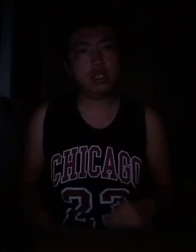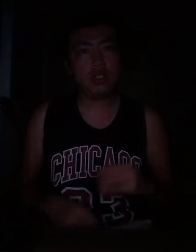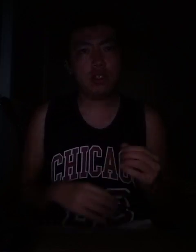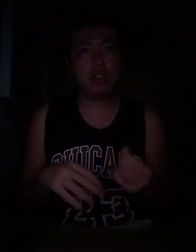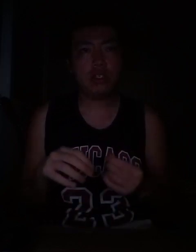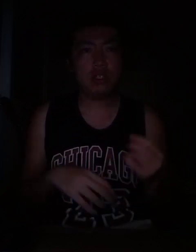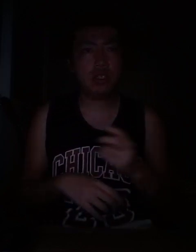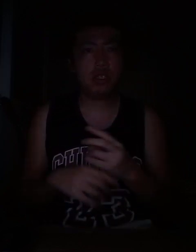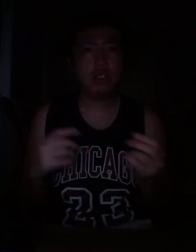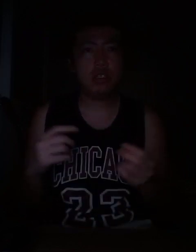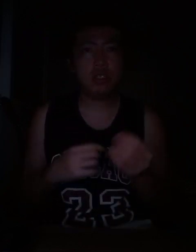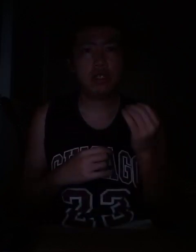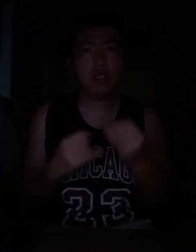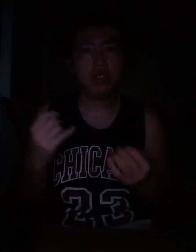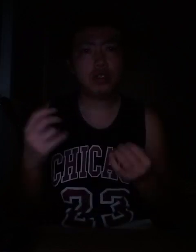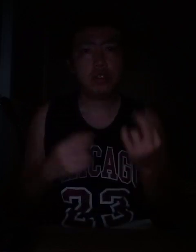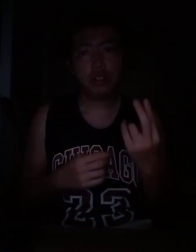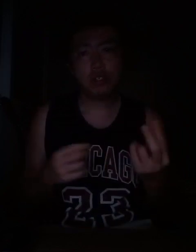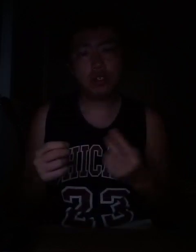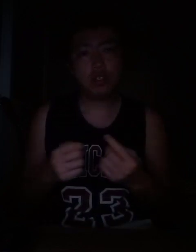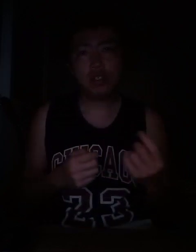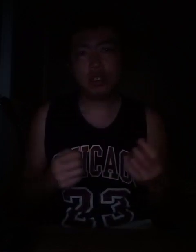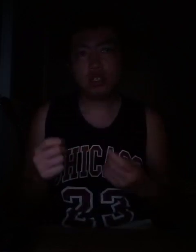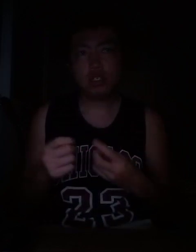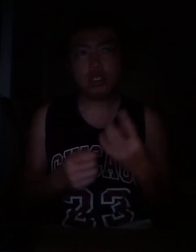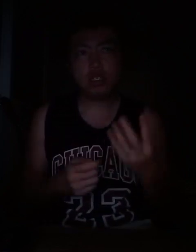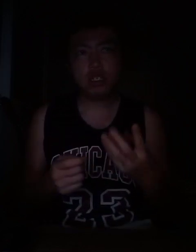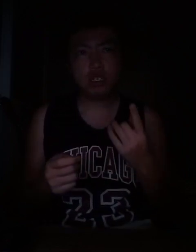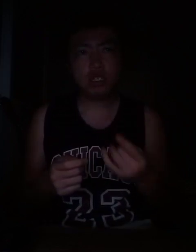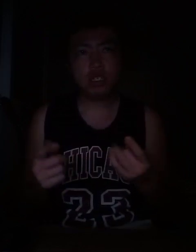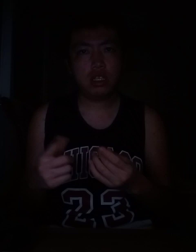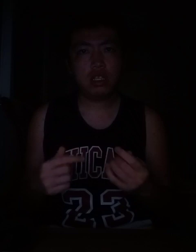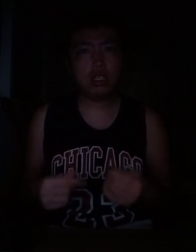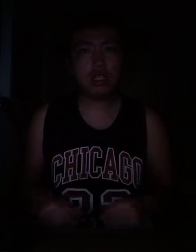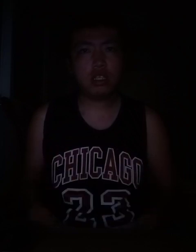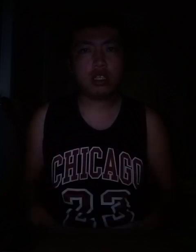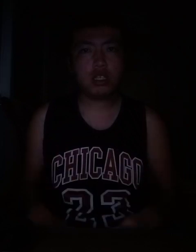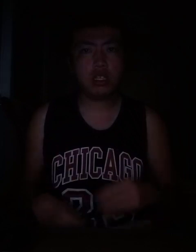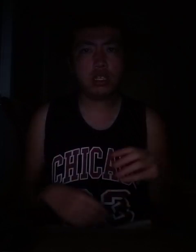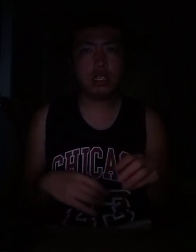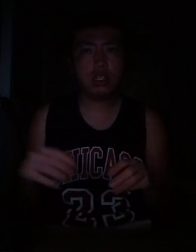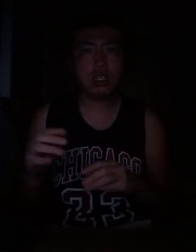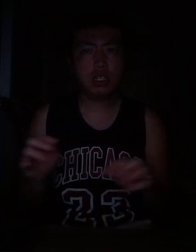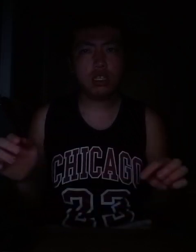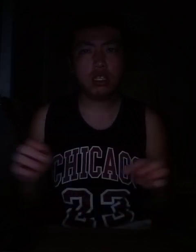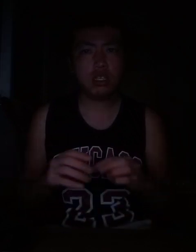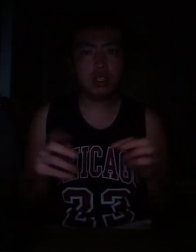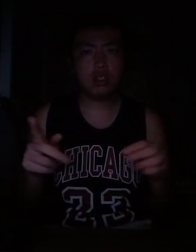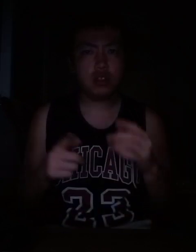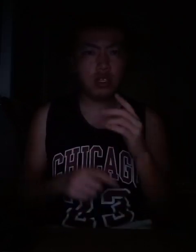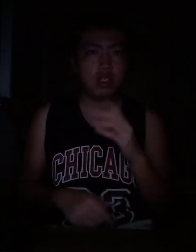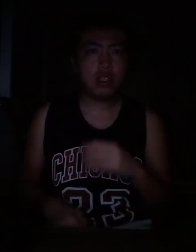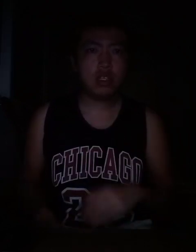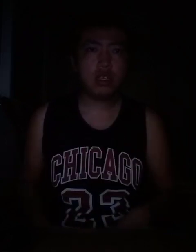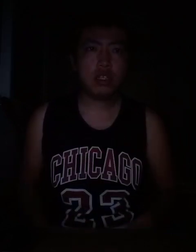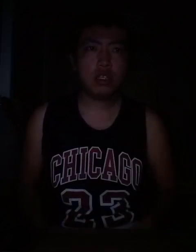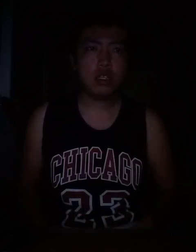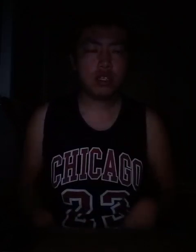작업량은 목표치 65만 세제곱미터의 4분의 1가량인 15만 세제곱미터 정도에 불과합니다. 물길을 막아